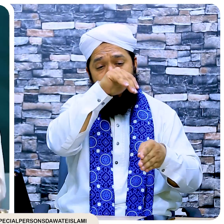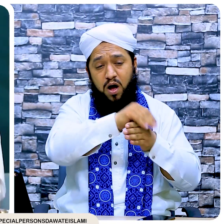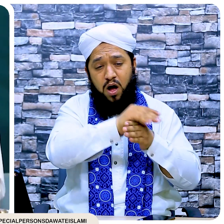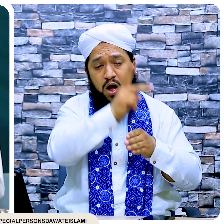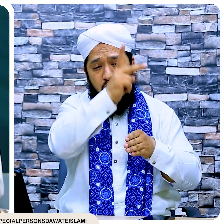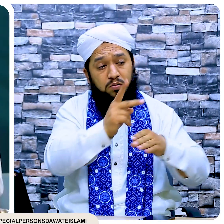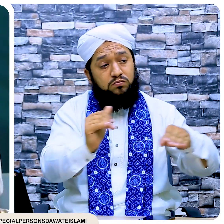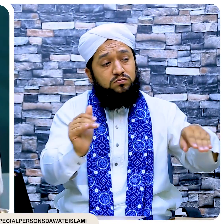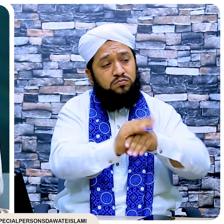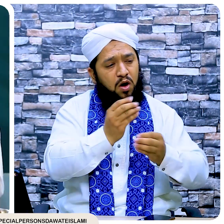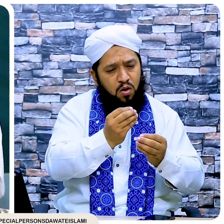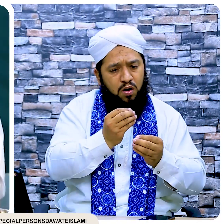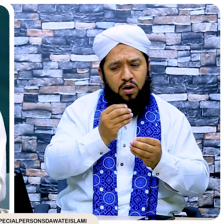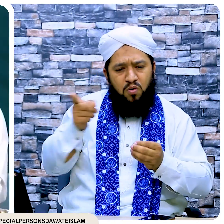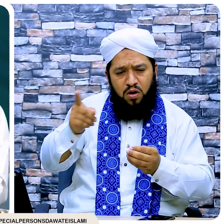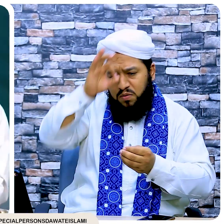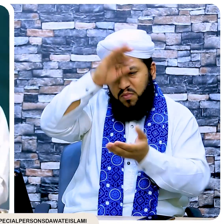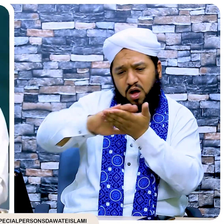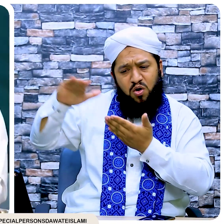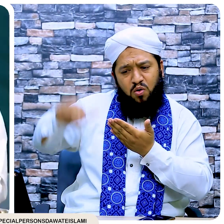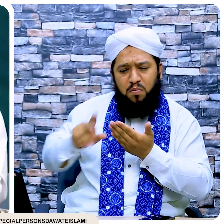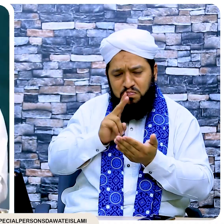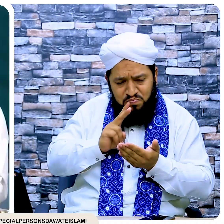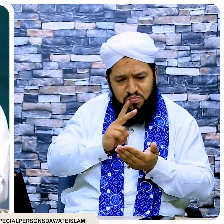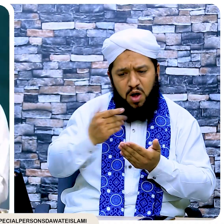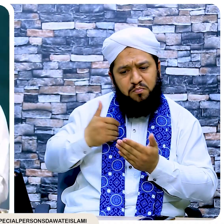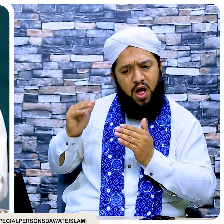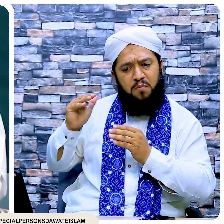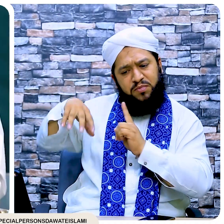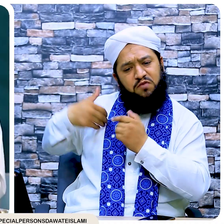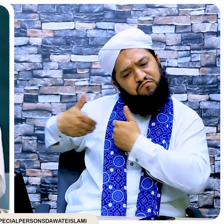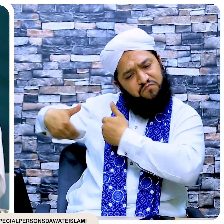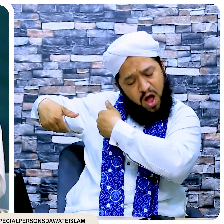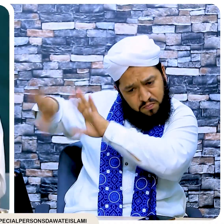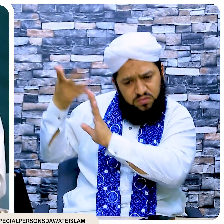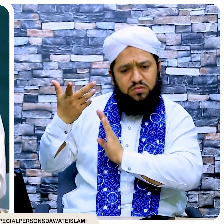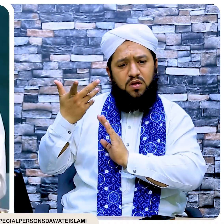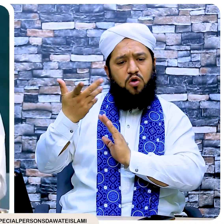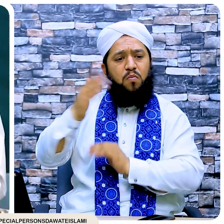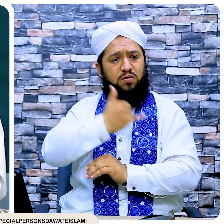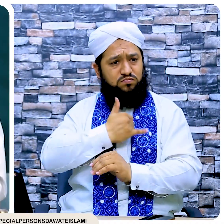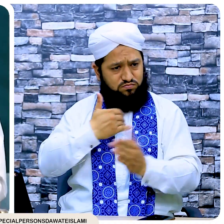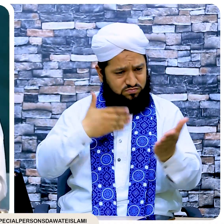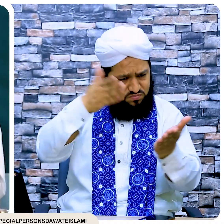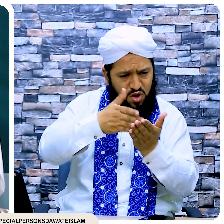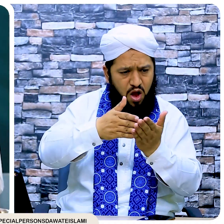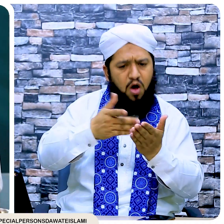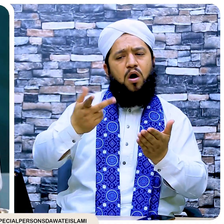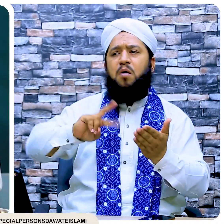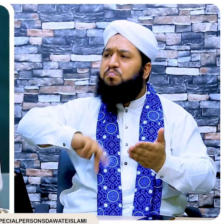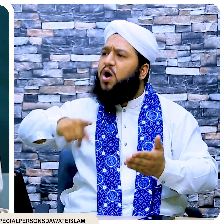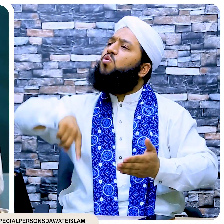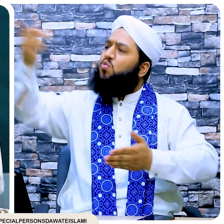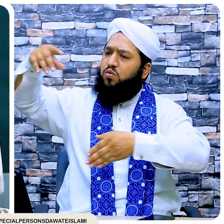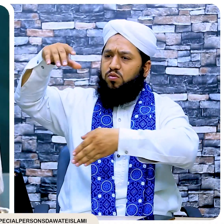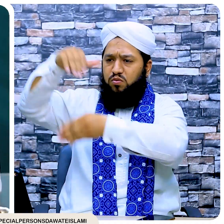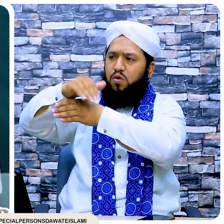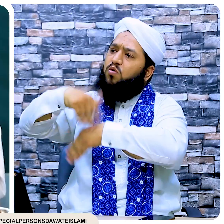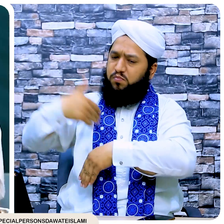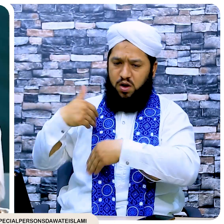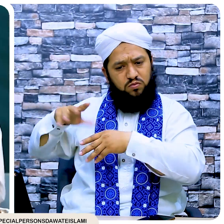حسین رضی اللہ تعالیٰ عنہ چاہتے ہیں کہ یا تو مجھے واپس جانے دیا جائے یا یزید کے پاس لے چلو یا کسی اسلامی سرحد پر چلا جاؤں۔ حالانکہ